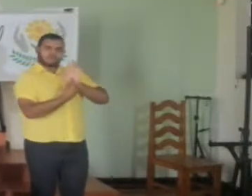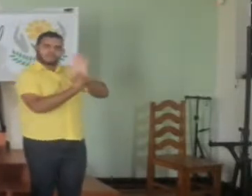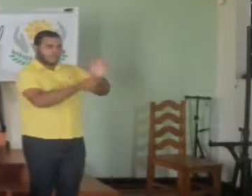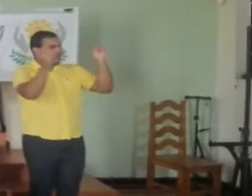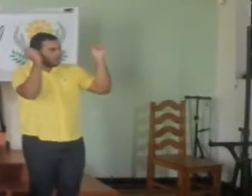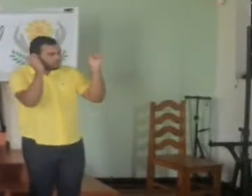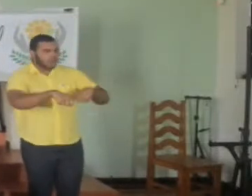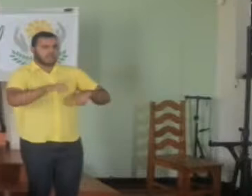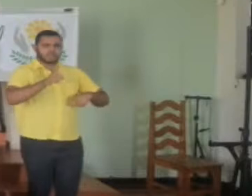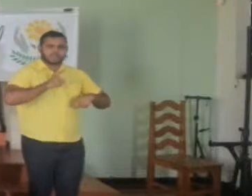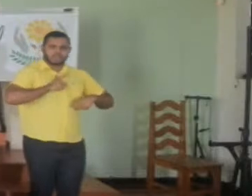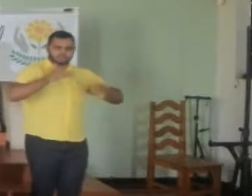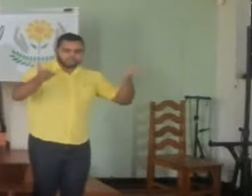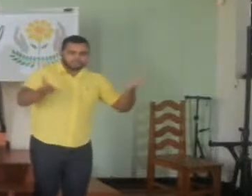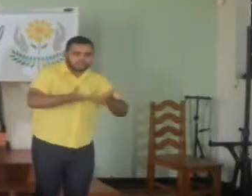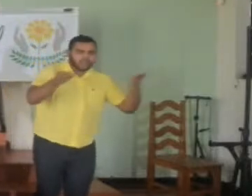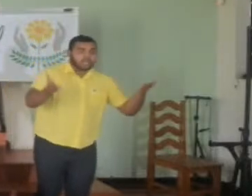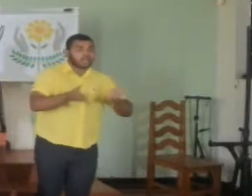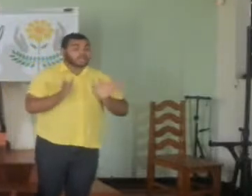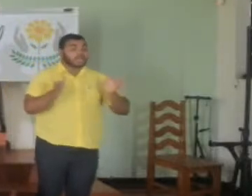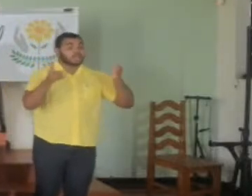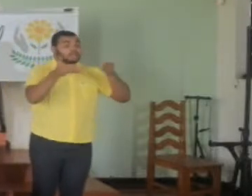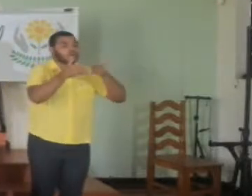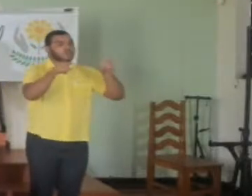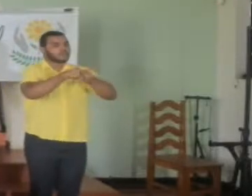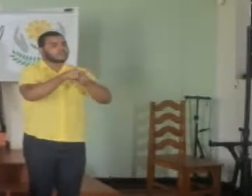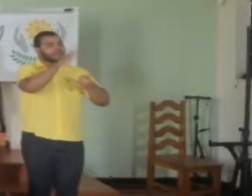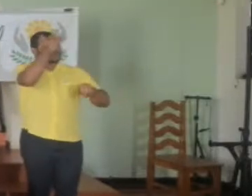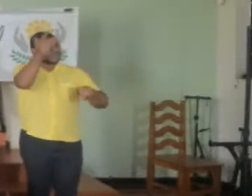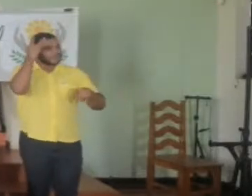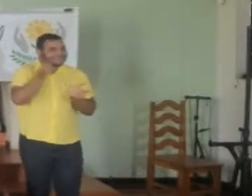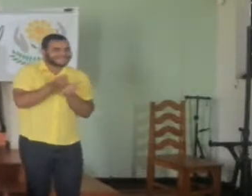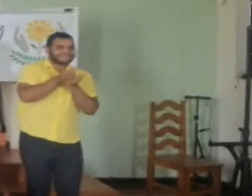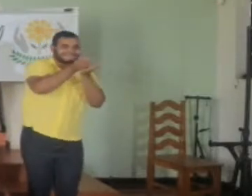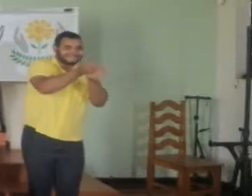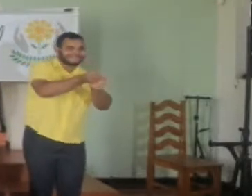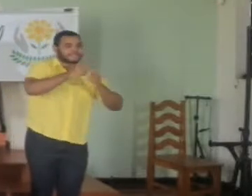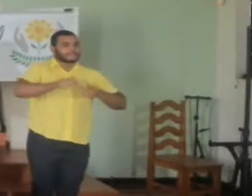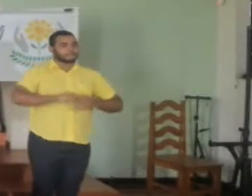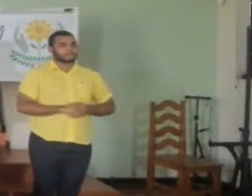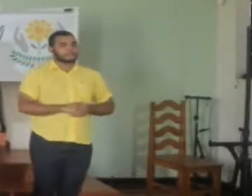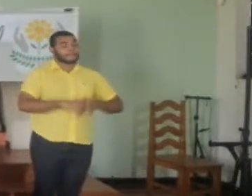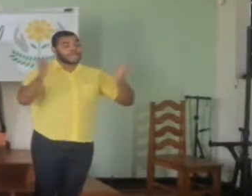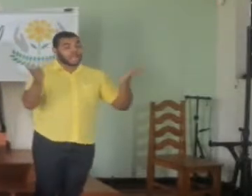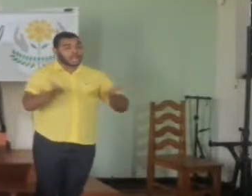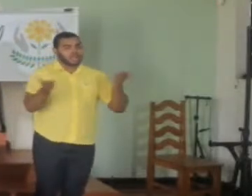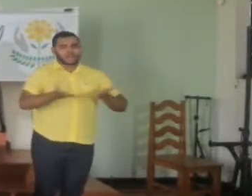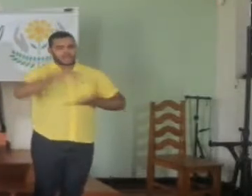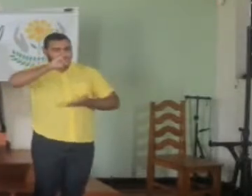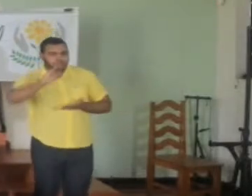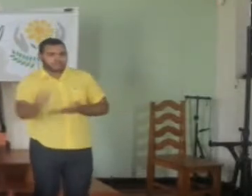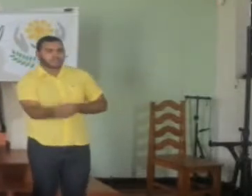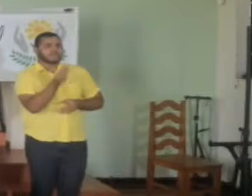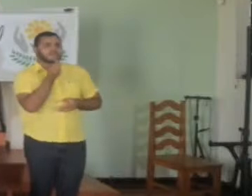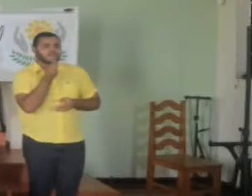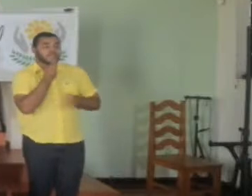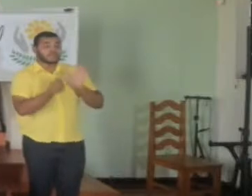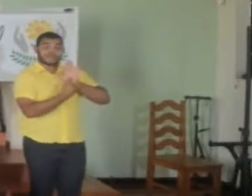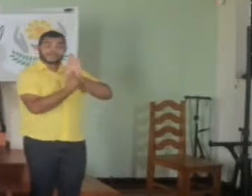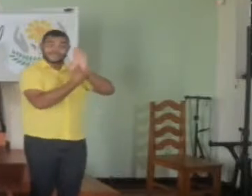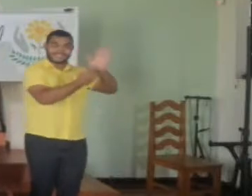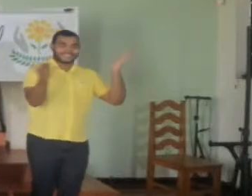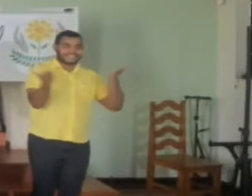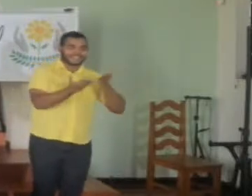que coloca em foco os autodefensores. Neste momento, eu aproveito para apresentar aqui